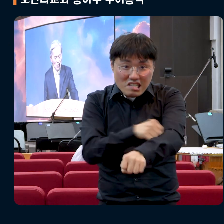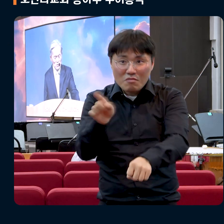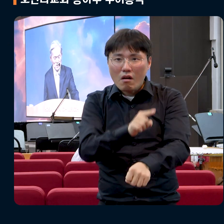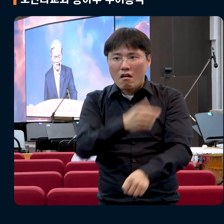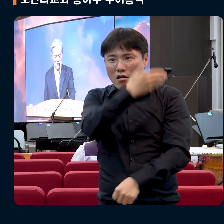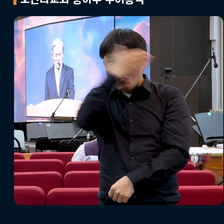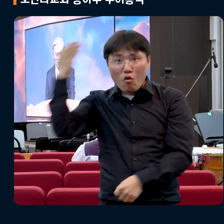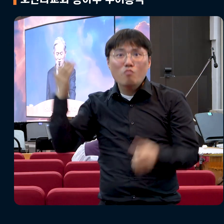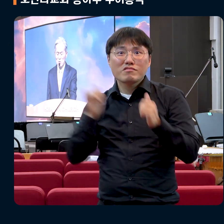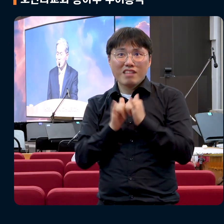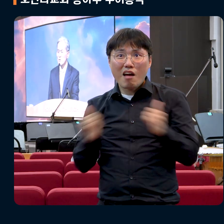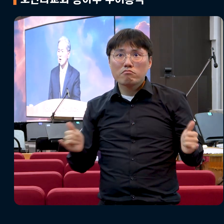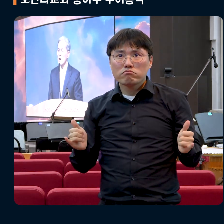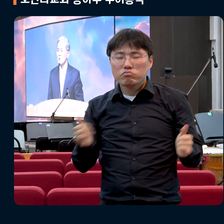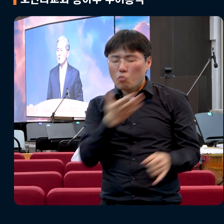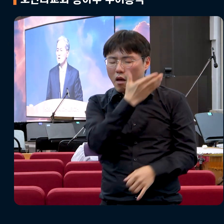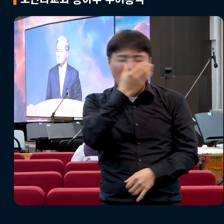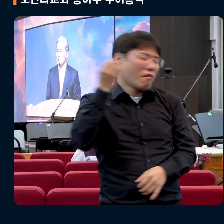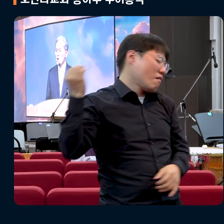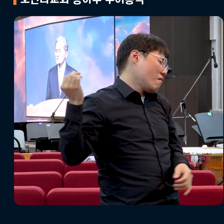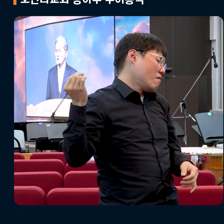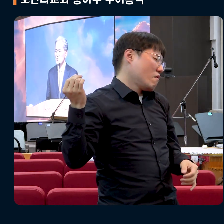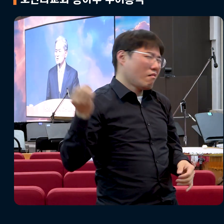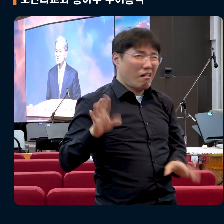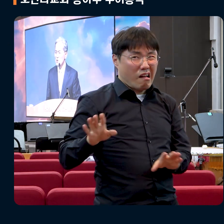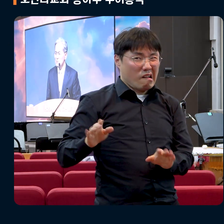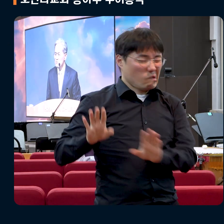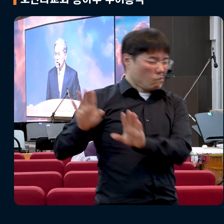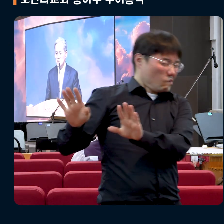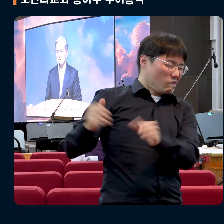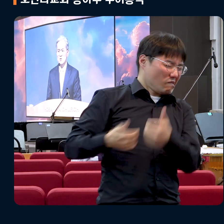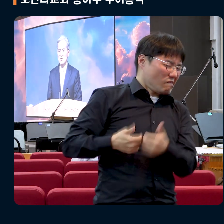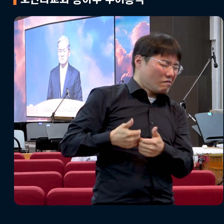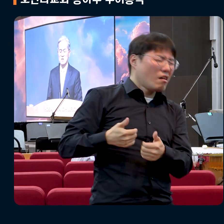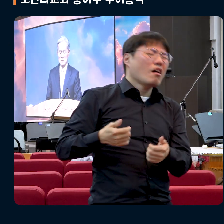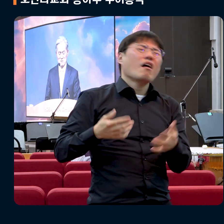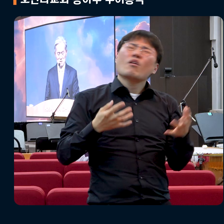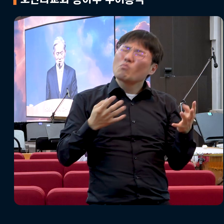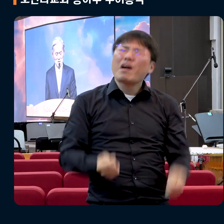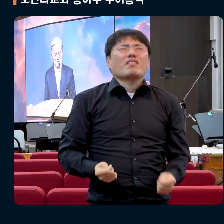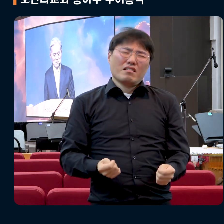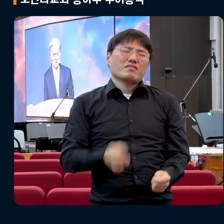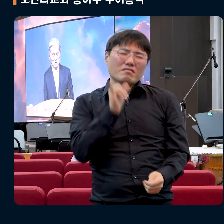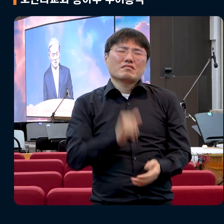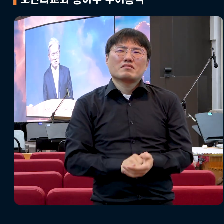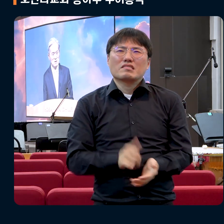특히 젊은 세대에게 외면당하고 비호감이 된 것은 정말 치명적입니다.